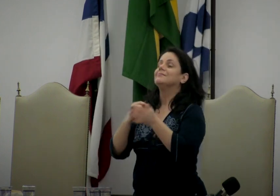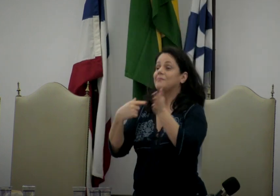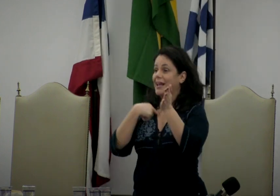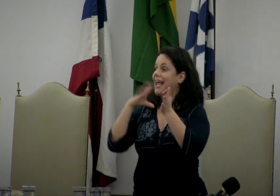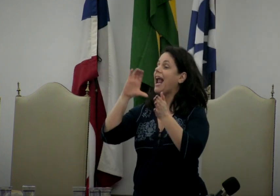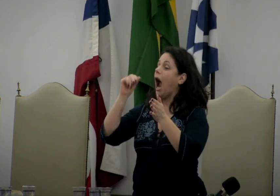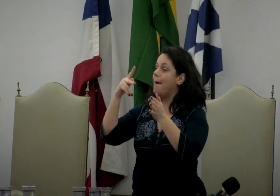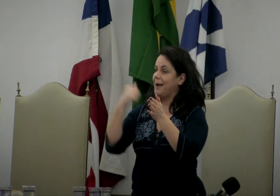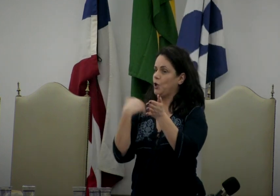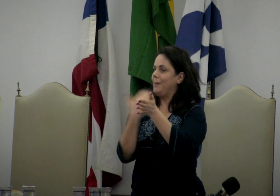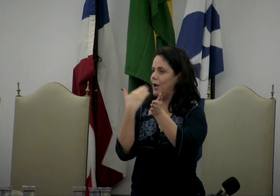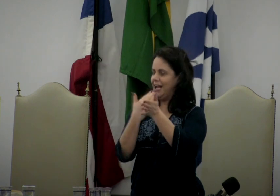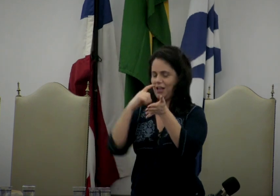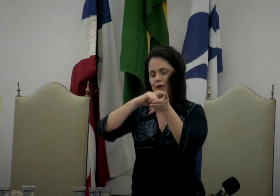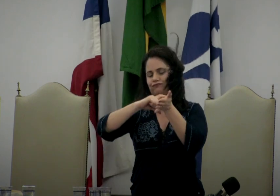já está publicado.